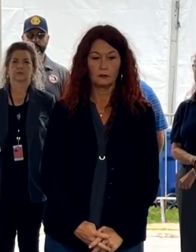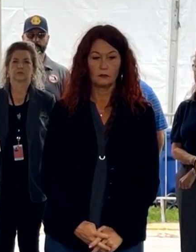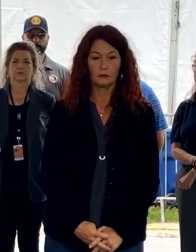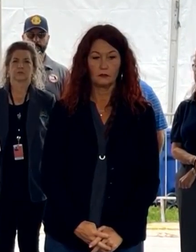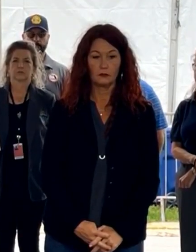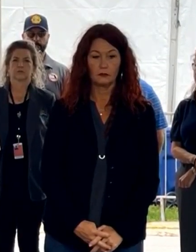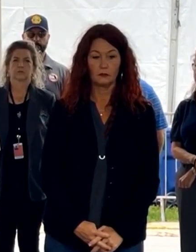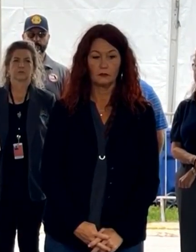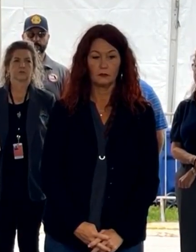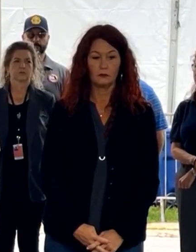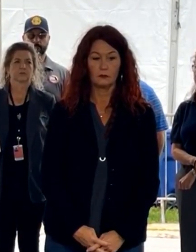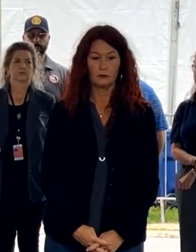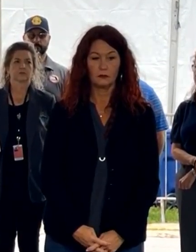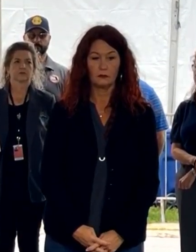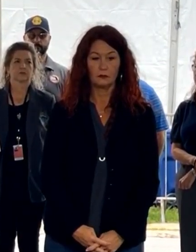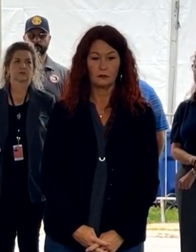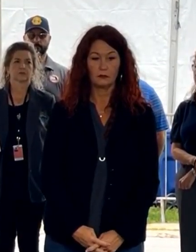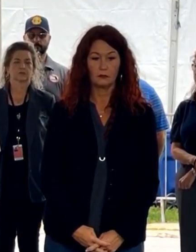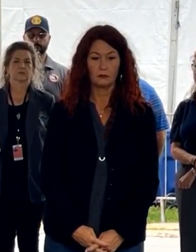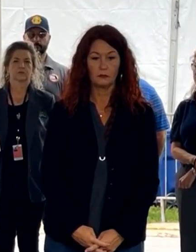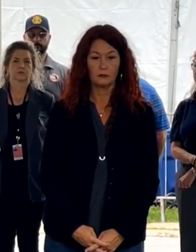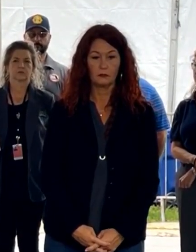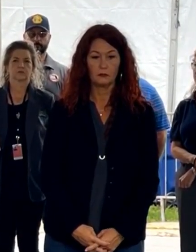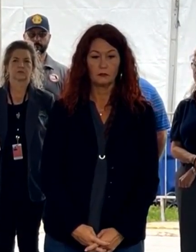las familias que son seres queridos